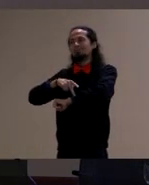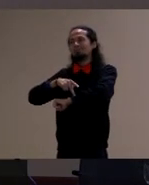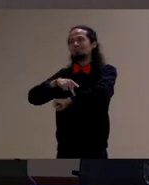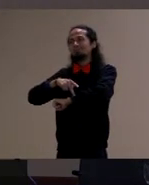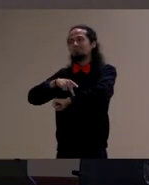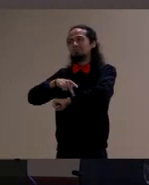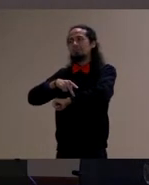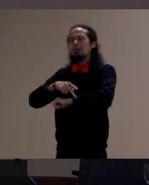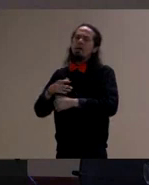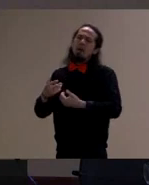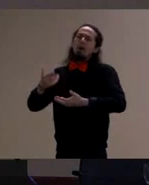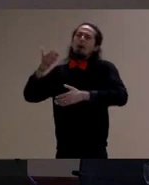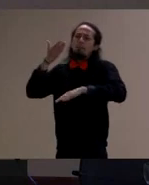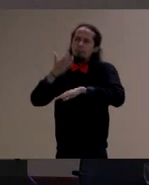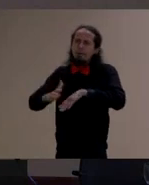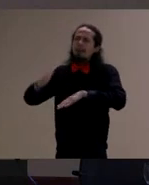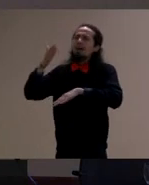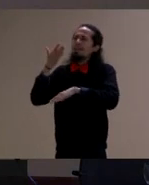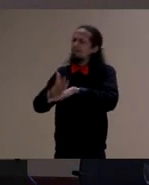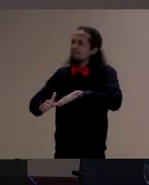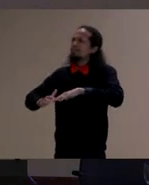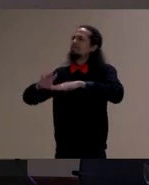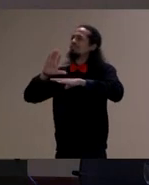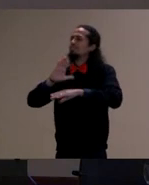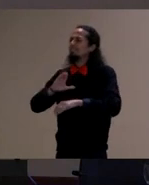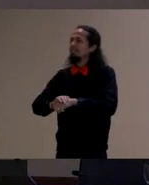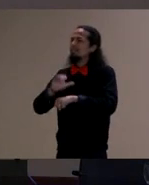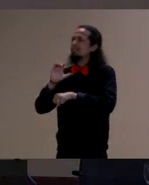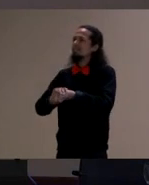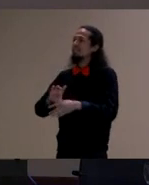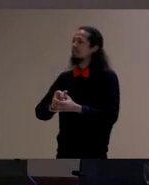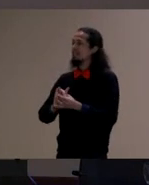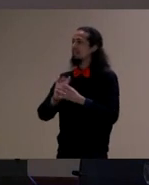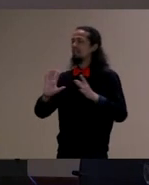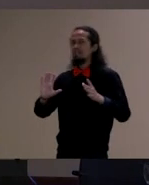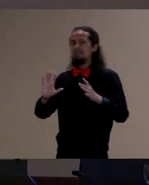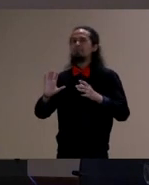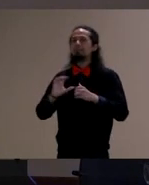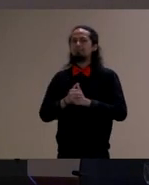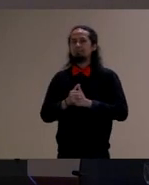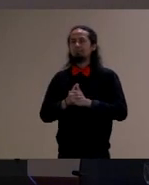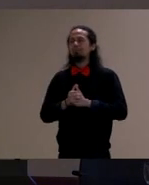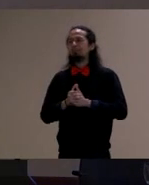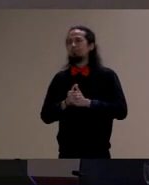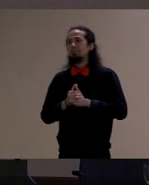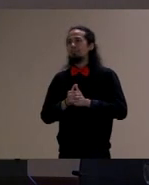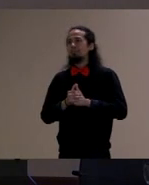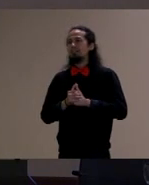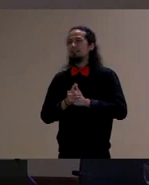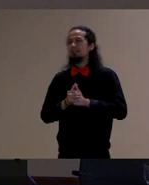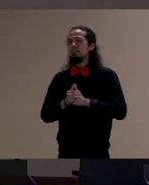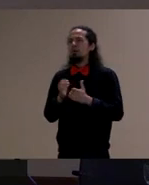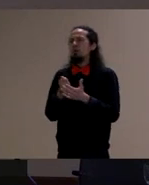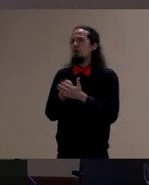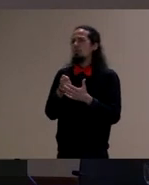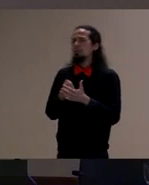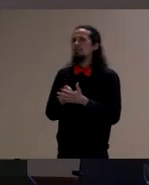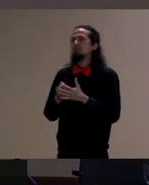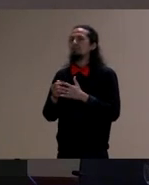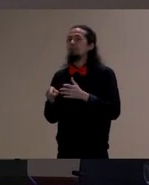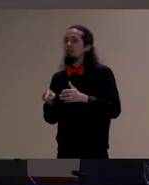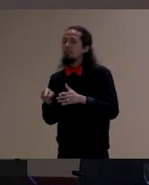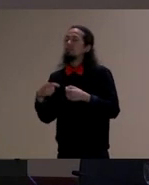autonomia e inclusive de obrigação de elaborar